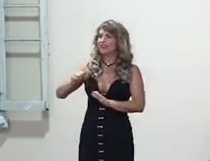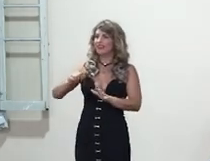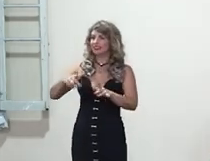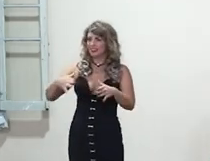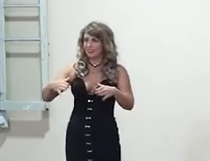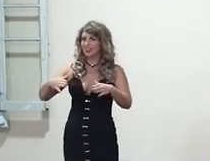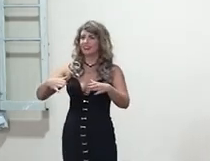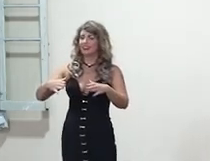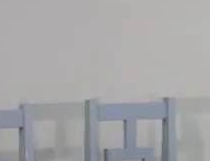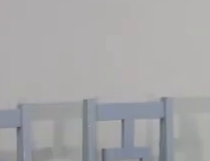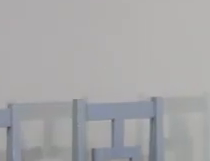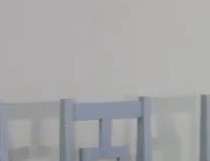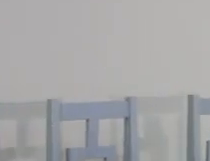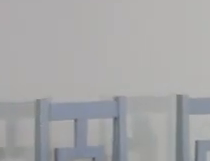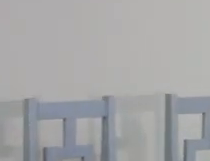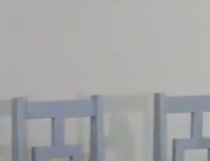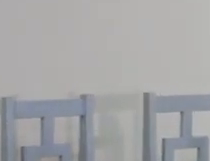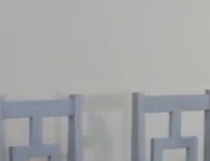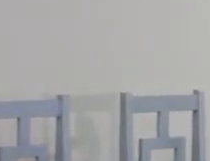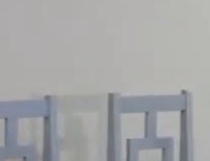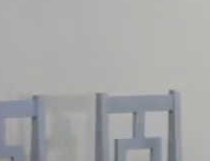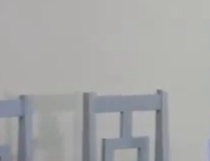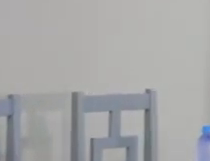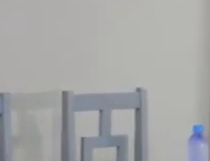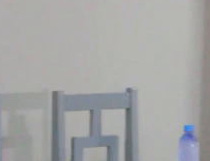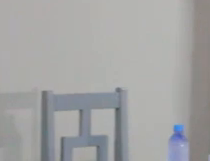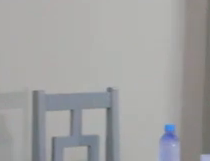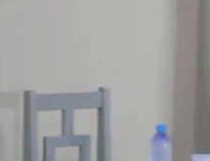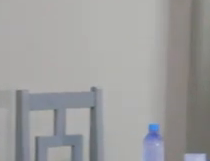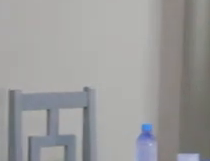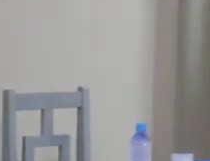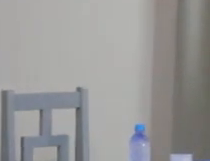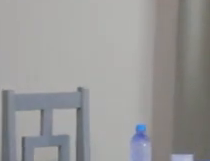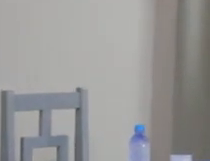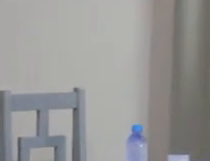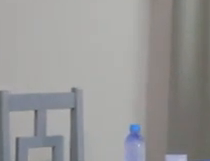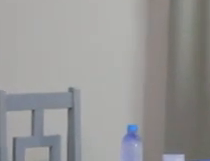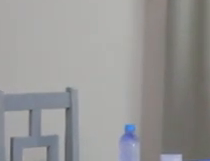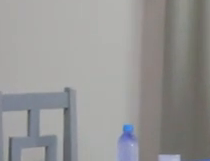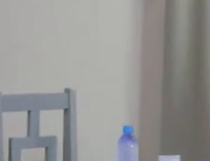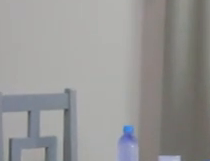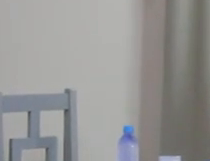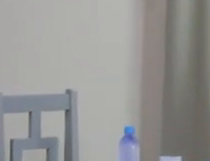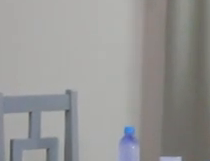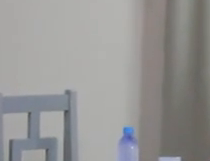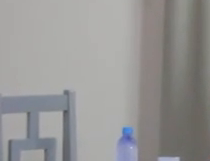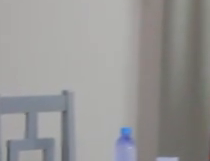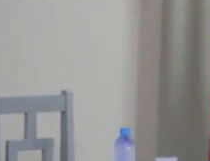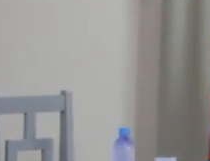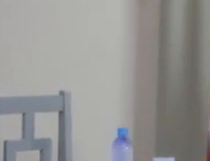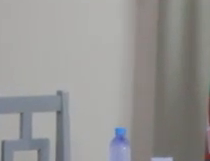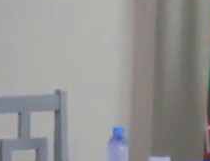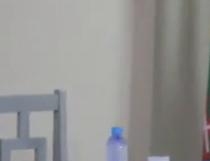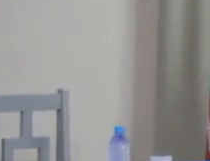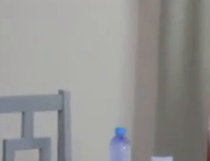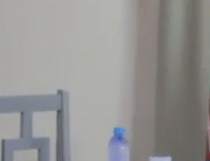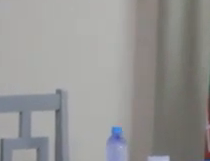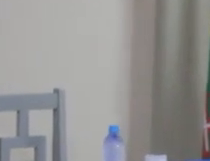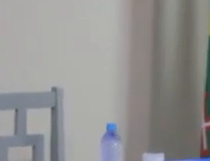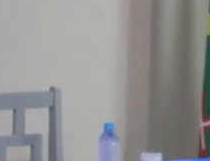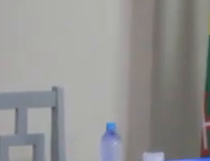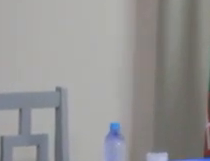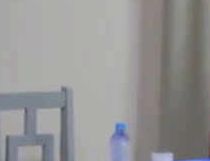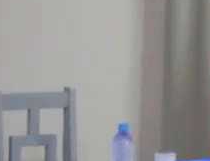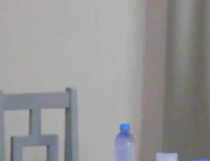o dentista e tal, ele apertou a minha mão e disse assim: você quer fazer isso mesmo aqui em Paranaguá?